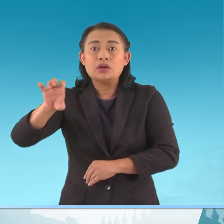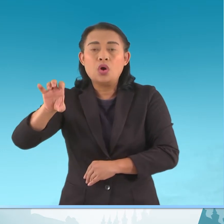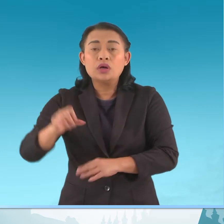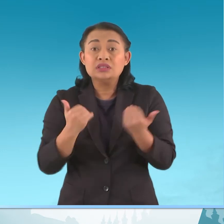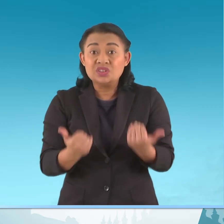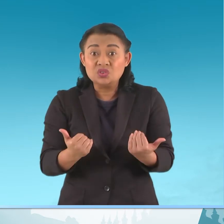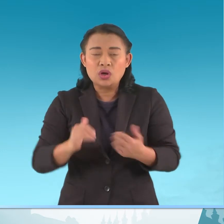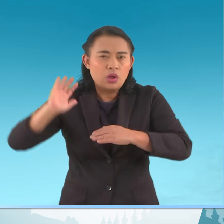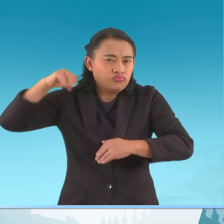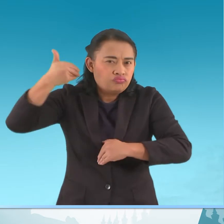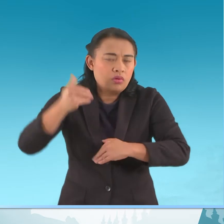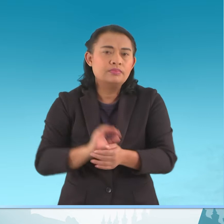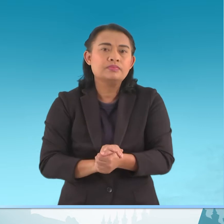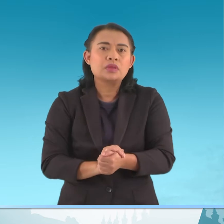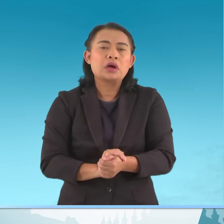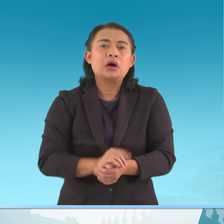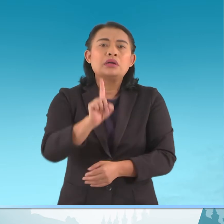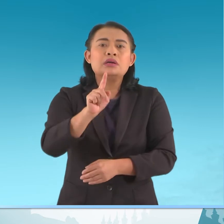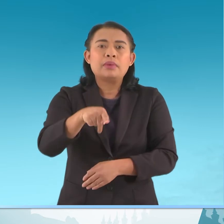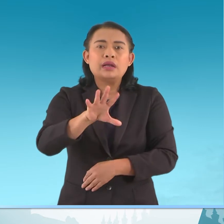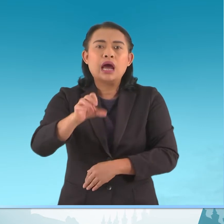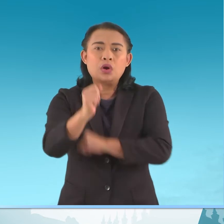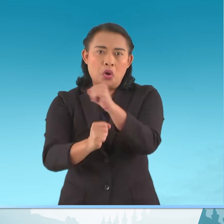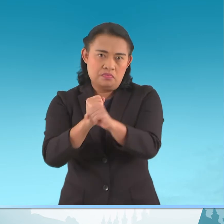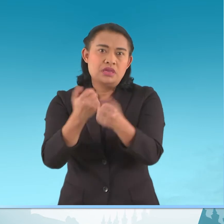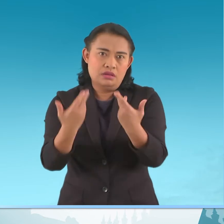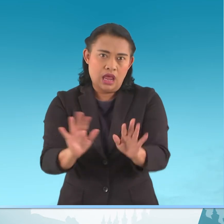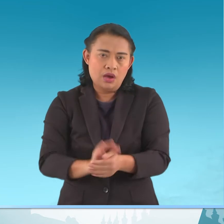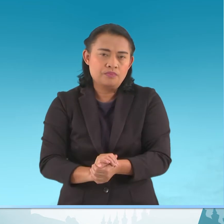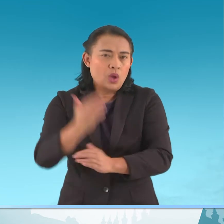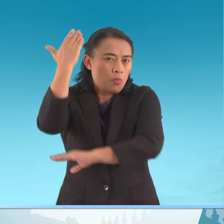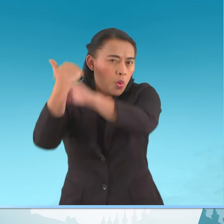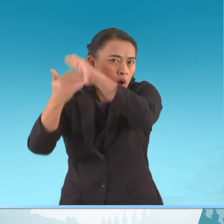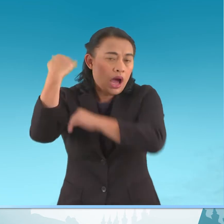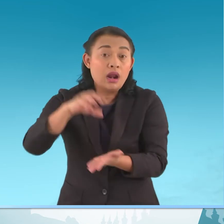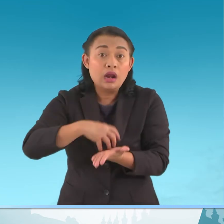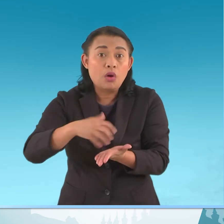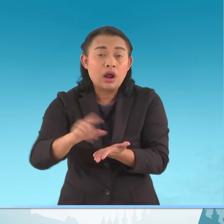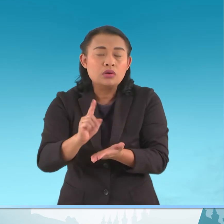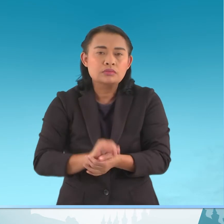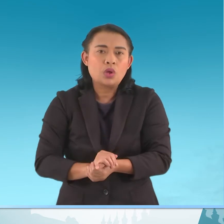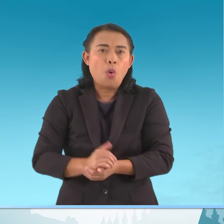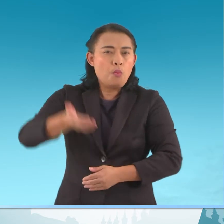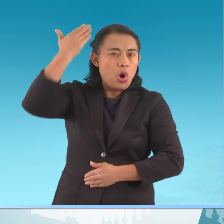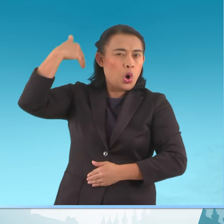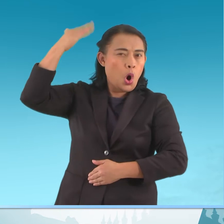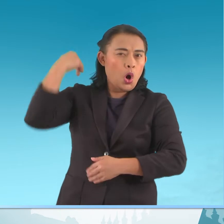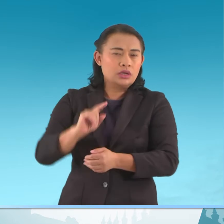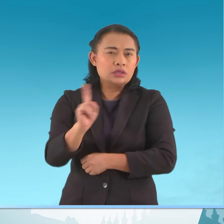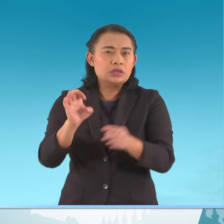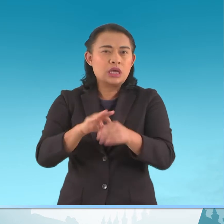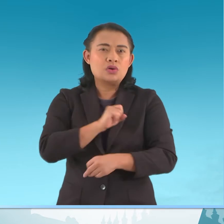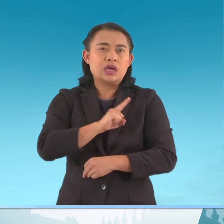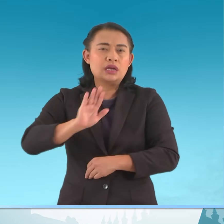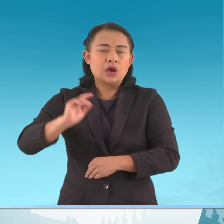จนถึงปัจจุบันนี้ก็มีอายุราวๆ 1,500ปีมาแล้วนะครับตามตำนานยังเล่าอีกนะครับว่าในสมัยก่อนยุค